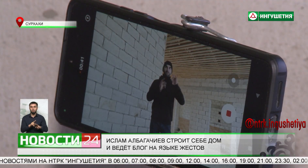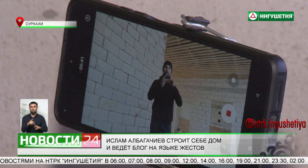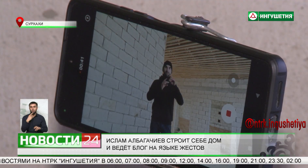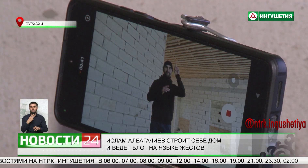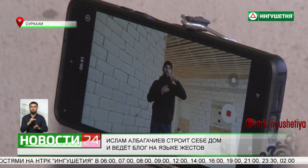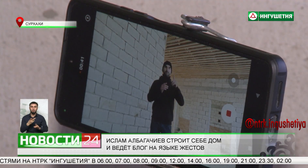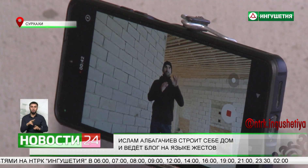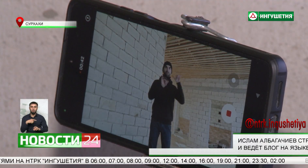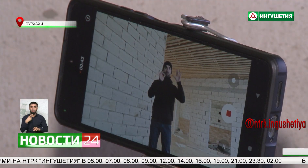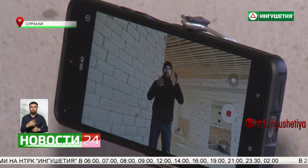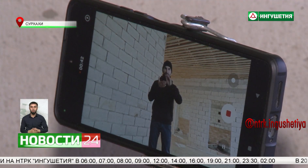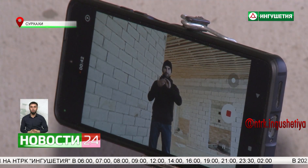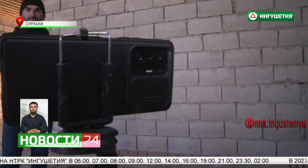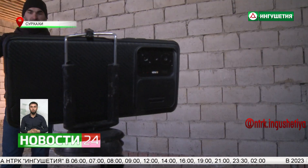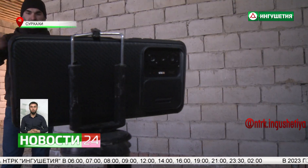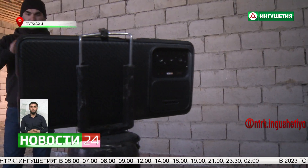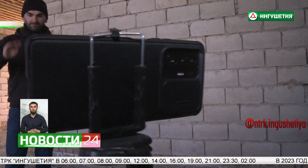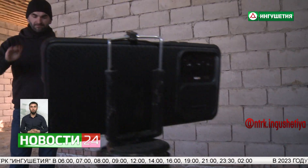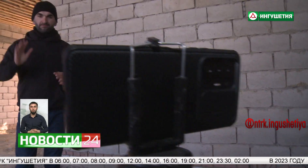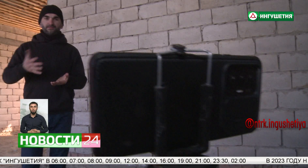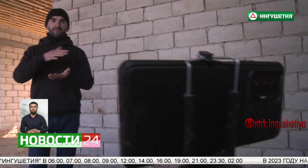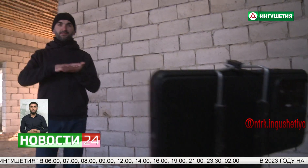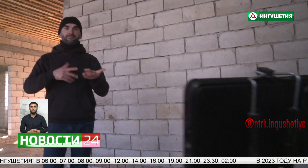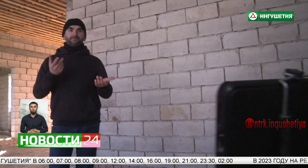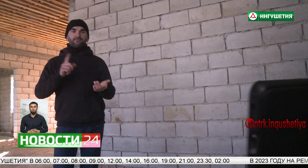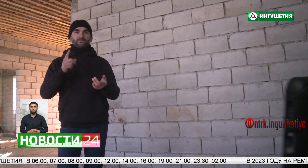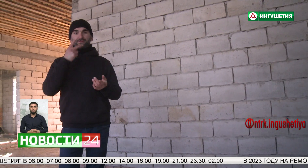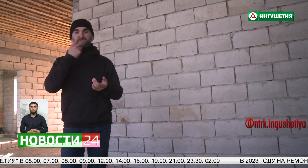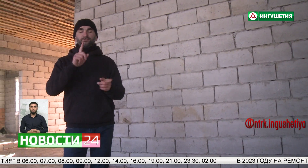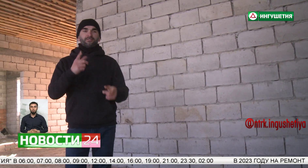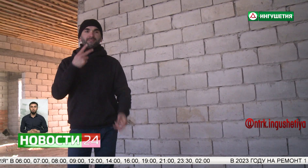предпочитает не говорить. Тамара Хшагульгова, Адам Гулоев, Адам Далаков, Новости 24.